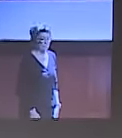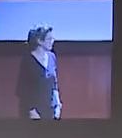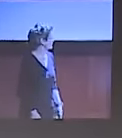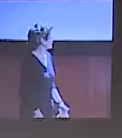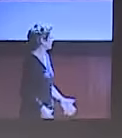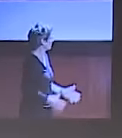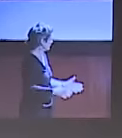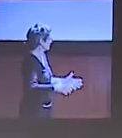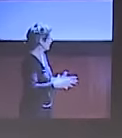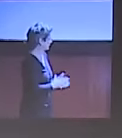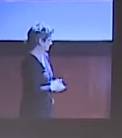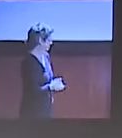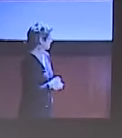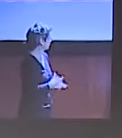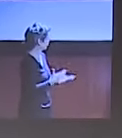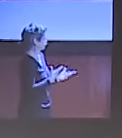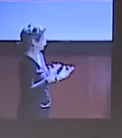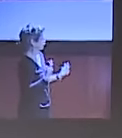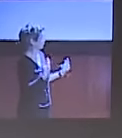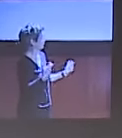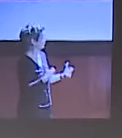avez.